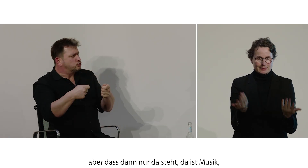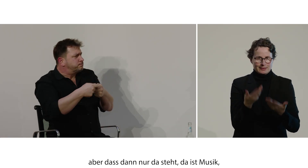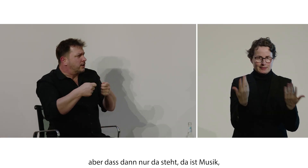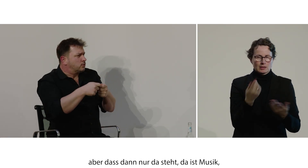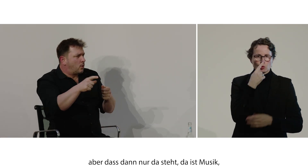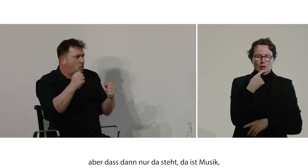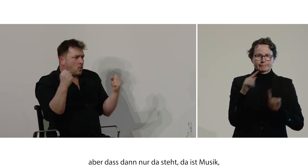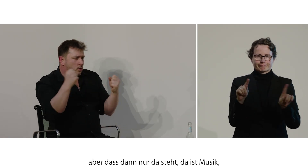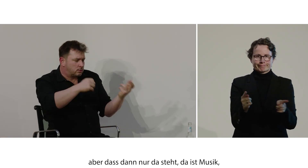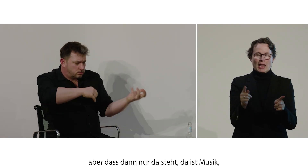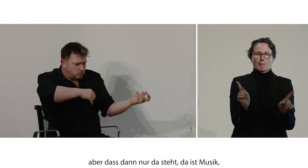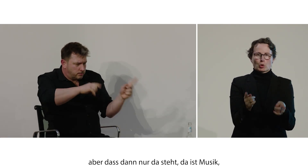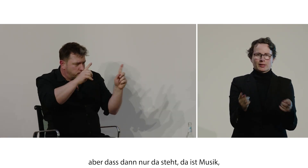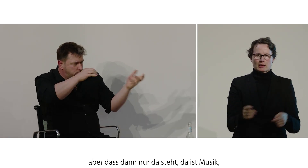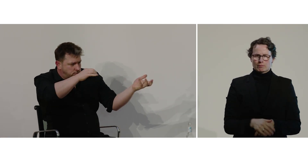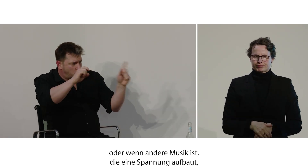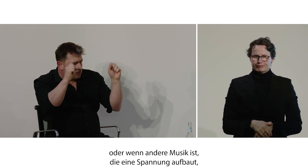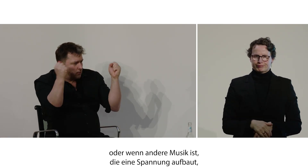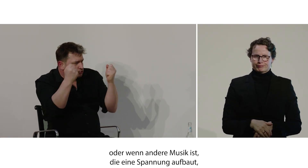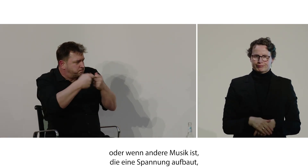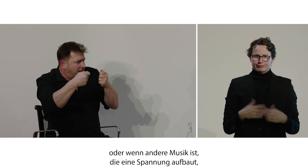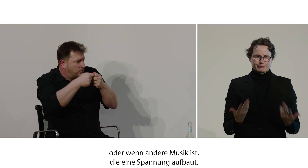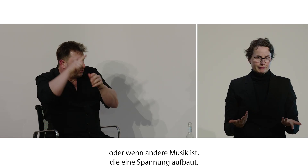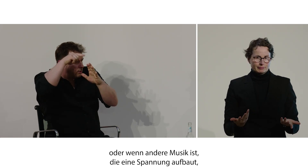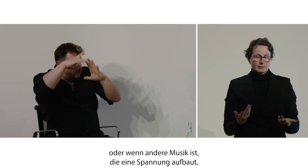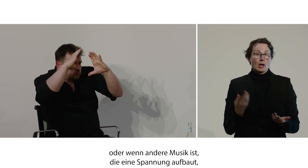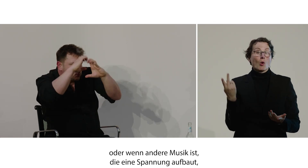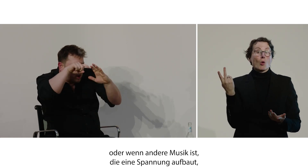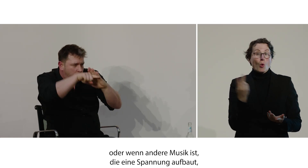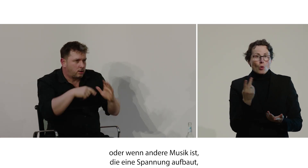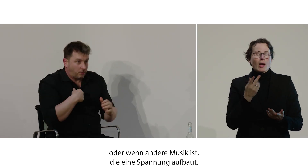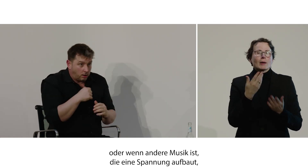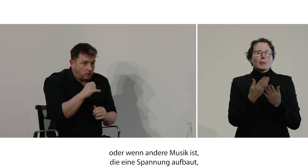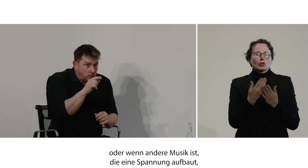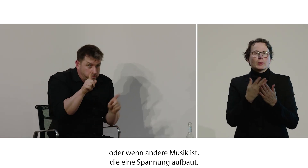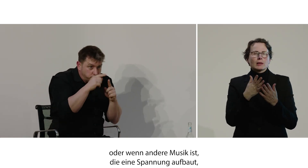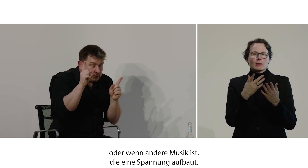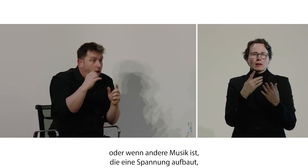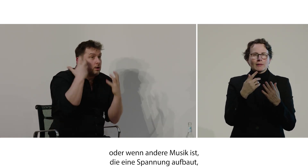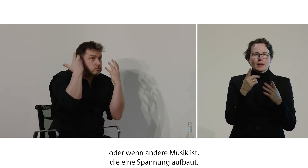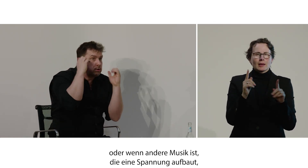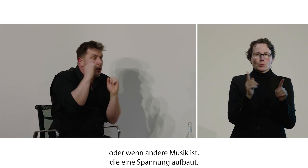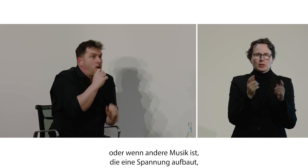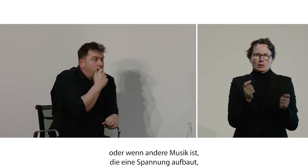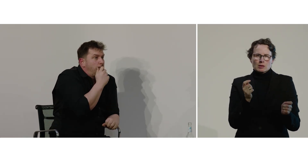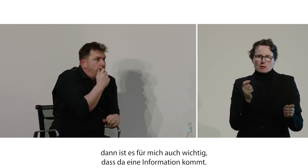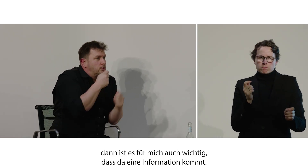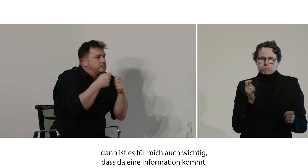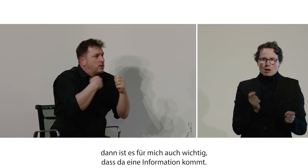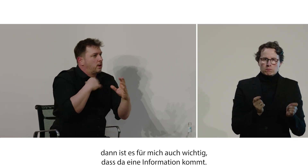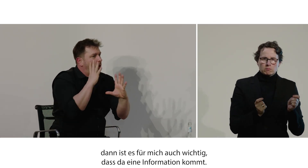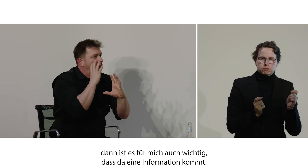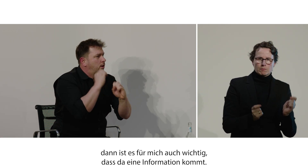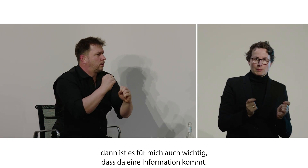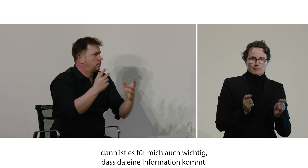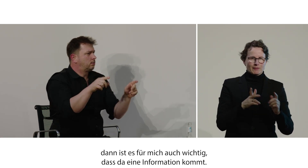dass da steht, da ist Musik. Zum Beispiel, oder wenn andere Musik ist, die so ganz spannend ist, die eine Spannung aufbaut, dann ist